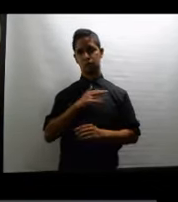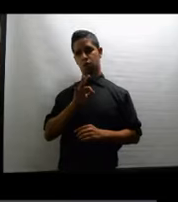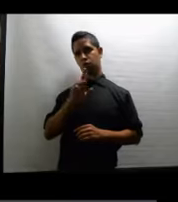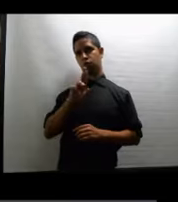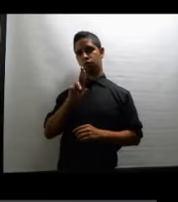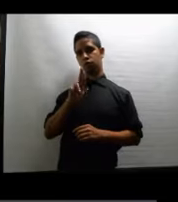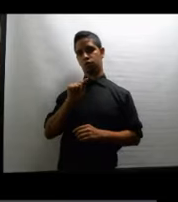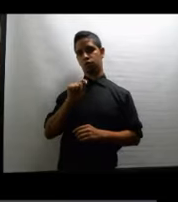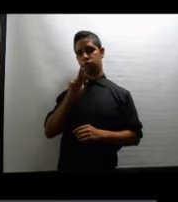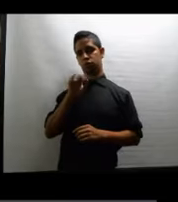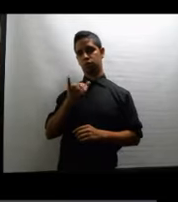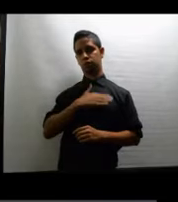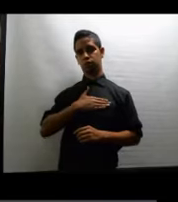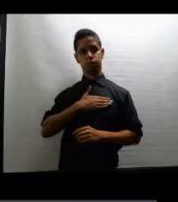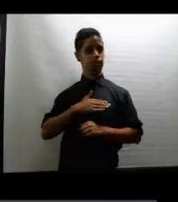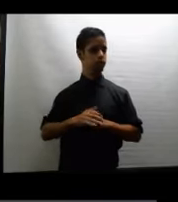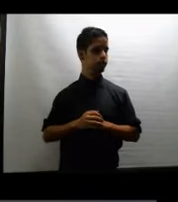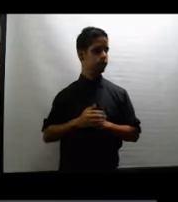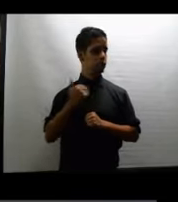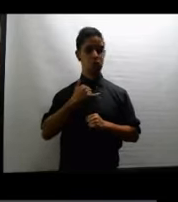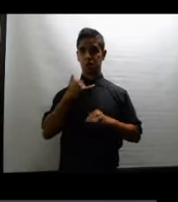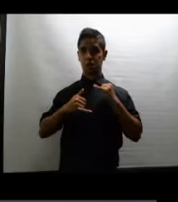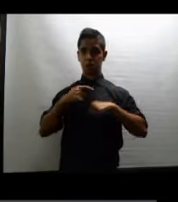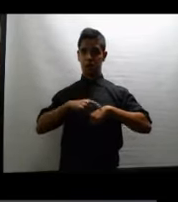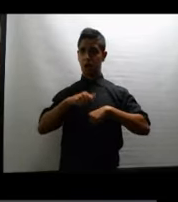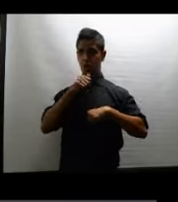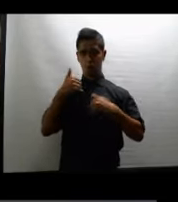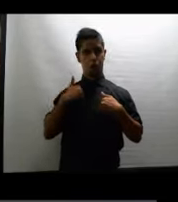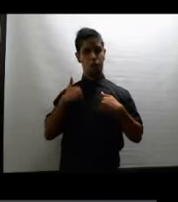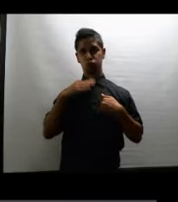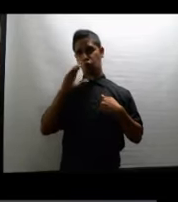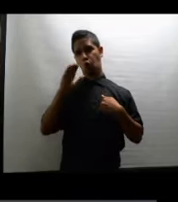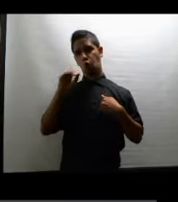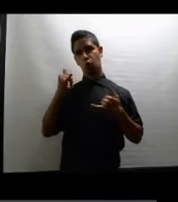Dale Frutarí. Sí, porque me dejaron sin el de coco hoy.